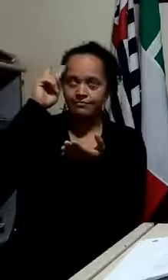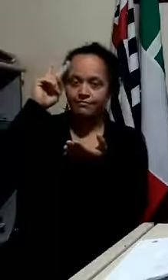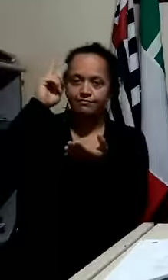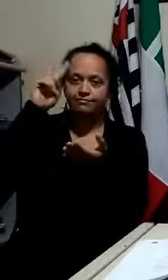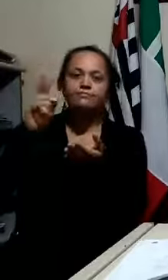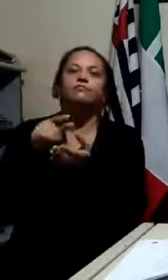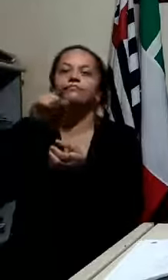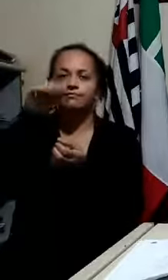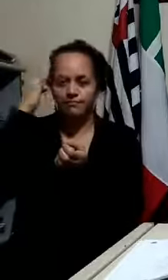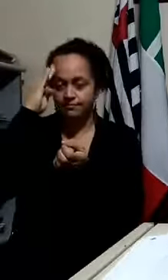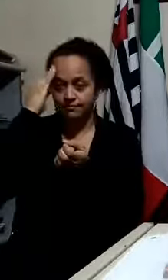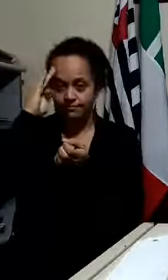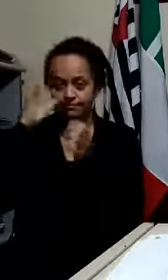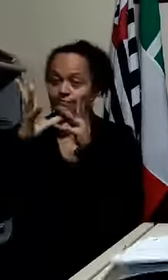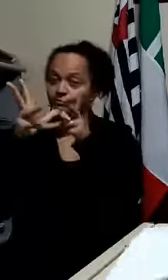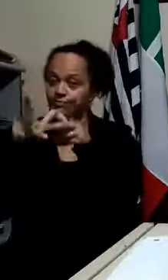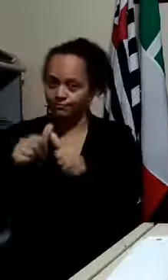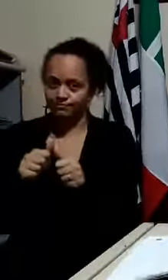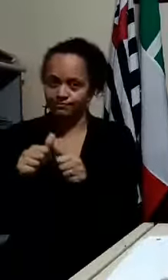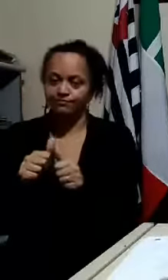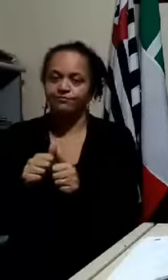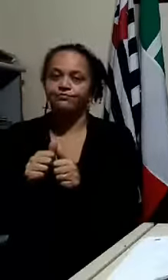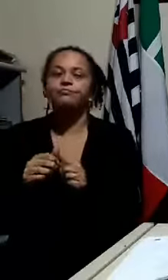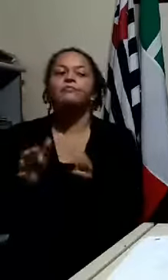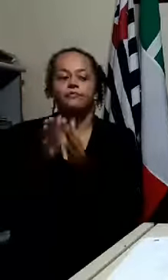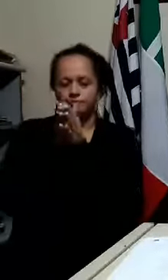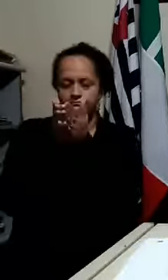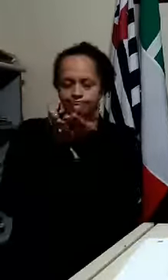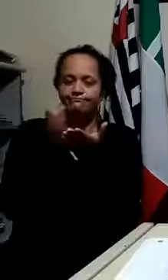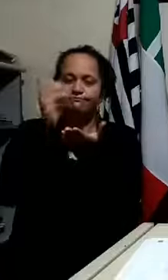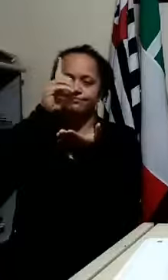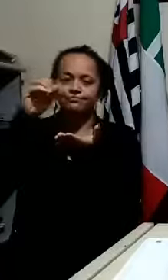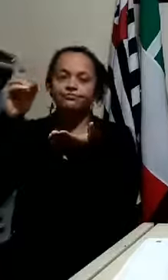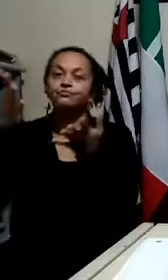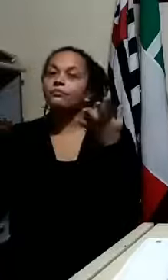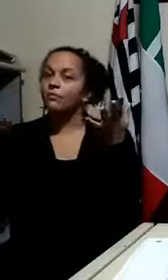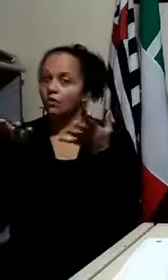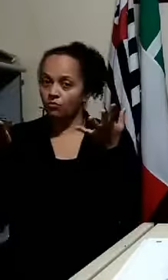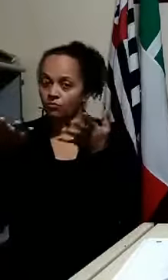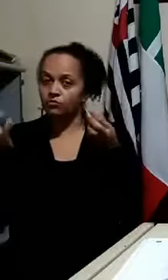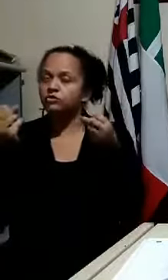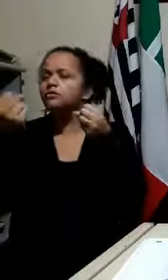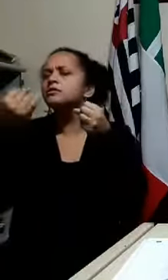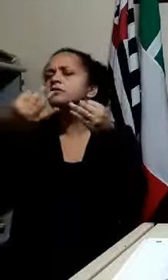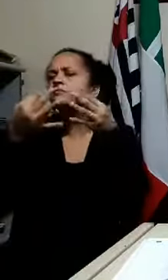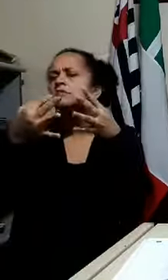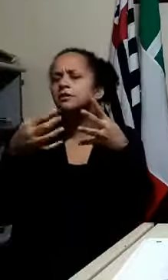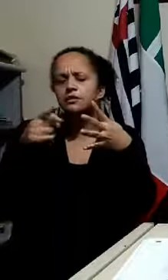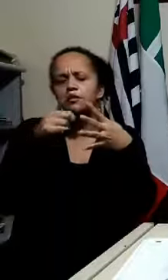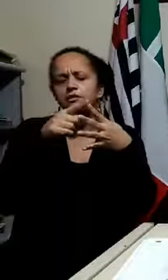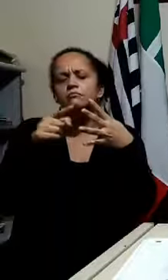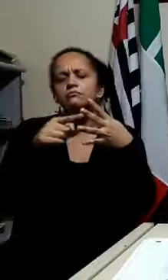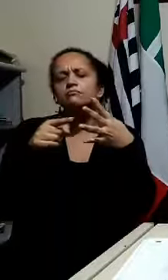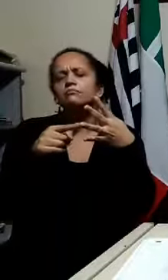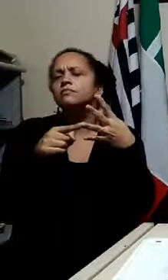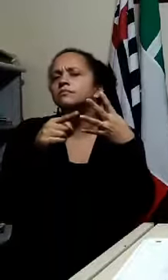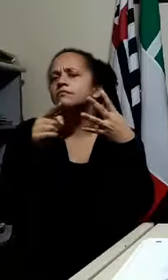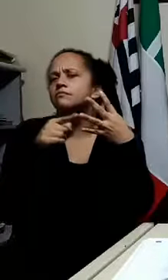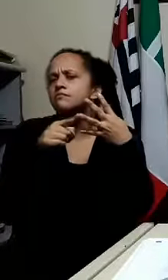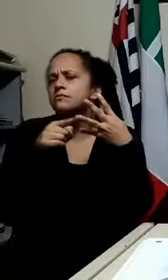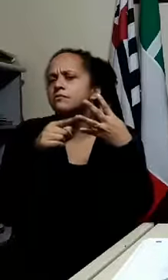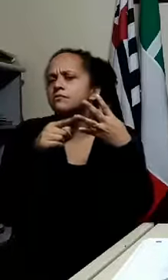ela novamente, tá bom? Hoje é a parte 3, nós vamos falar do terceiro tipo de solo, o solo